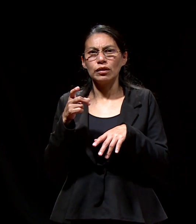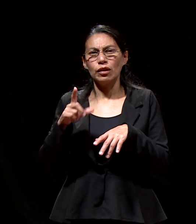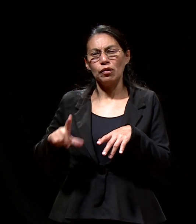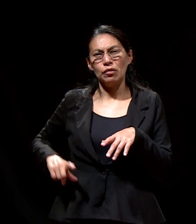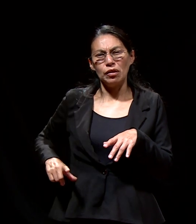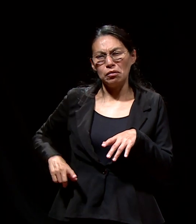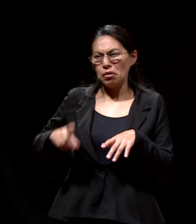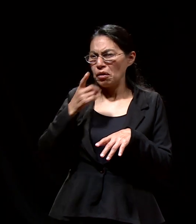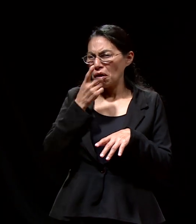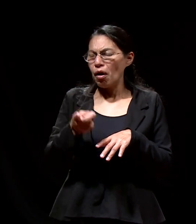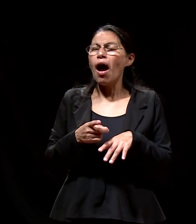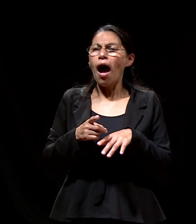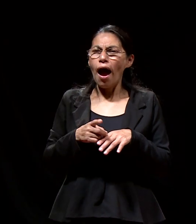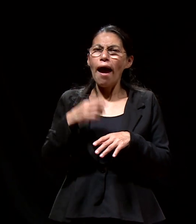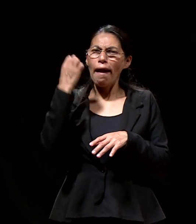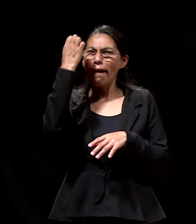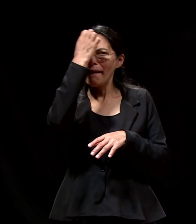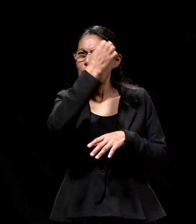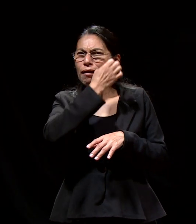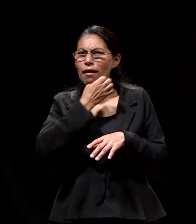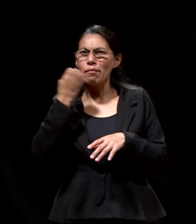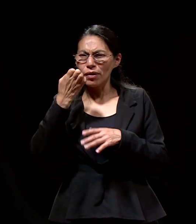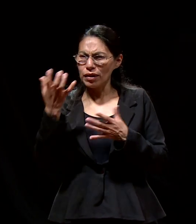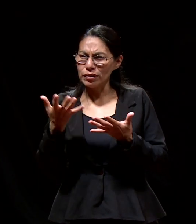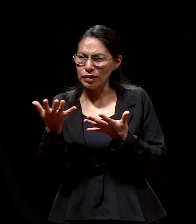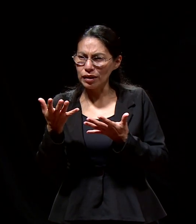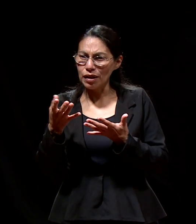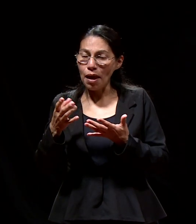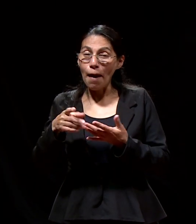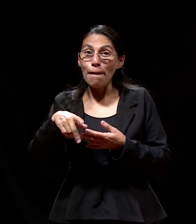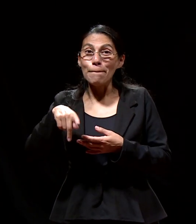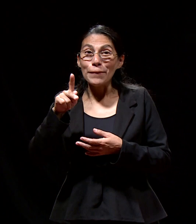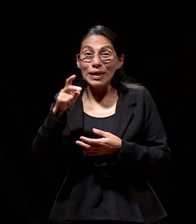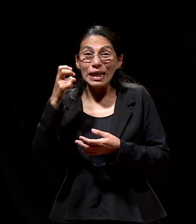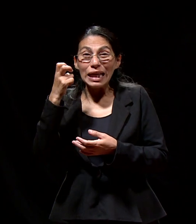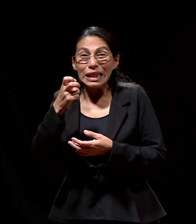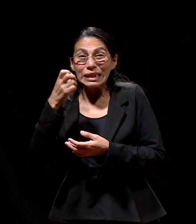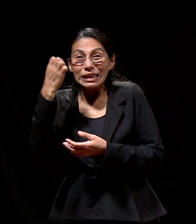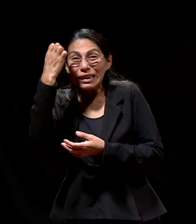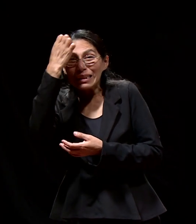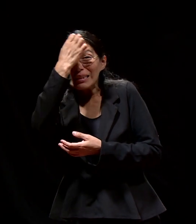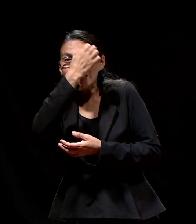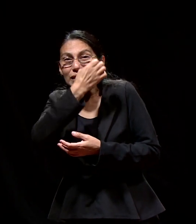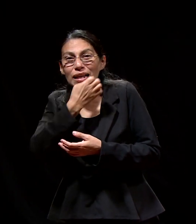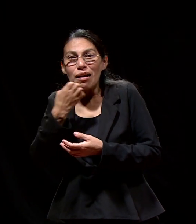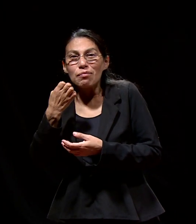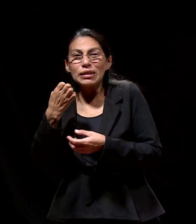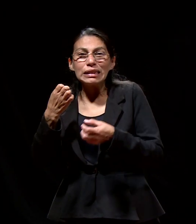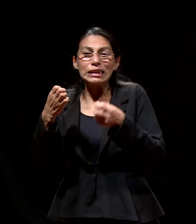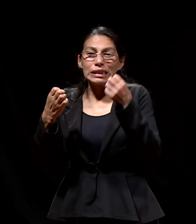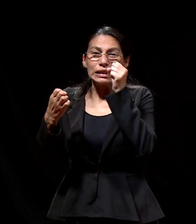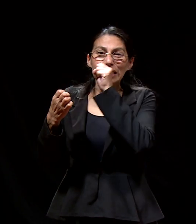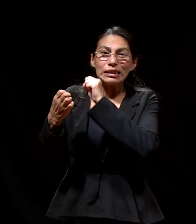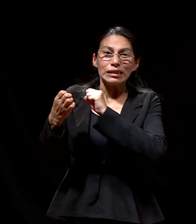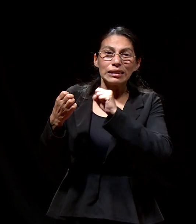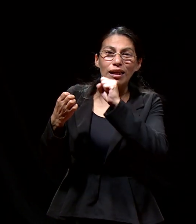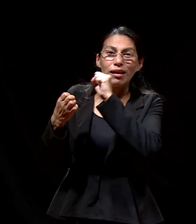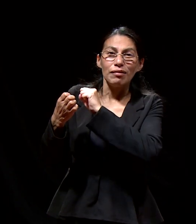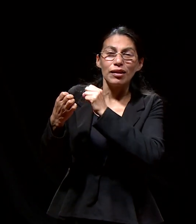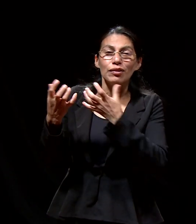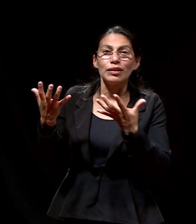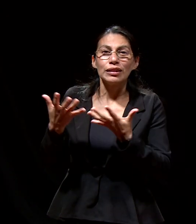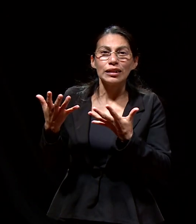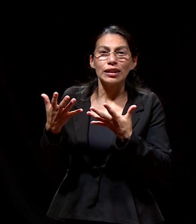a través de examen pero el examen caía en sábado si nosotros nos